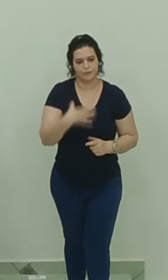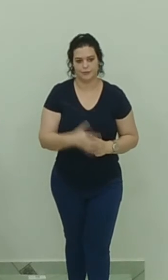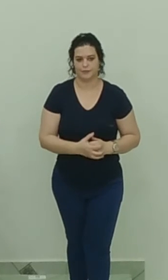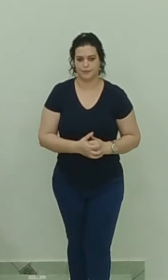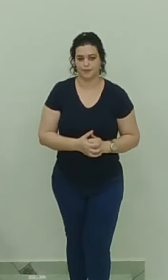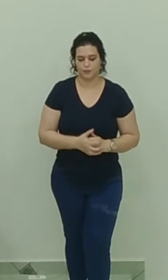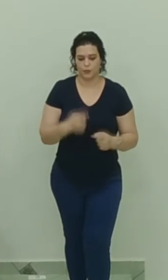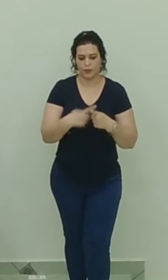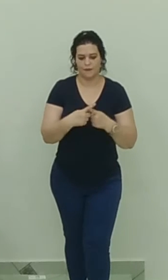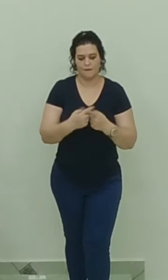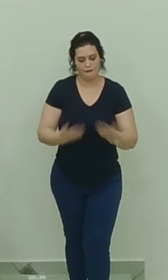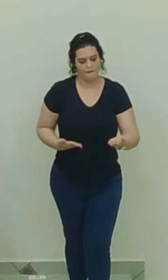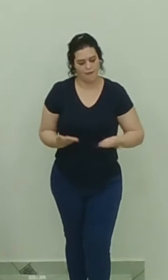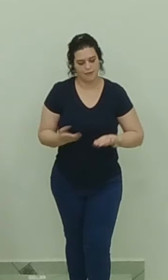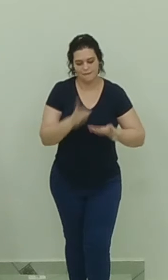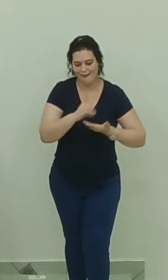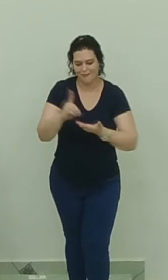Hoje somos apenas servos,